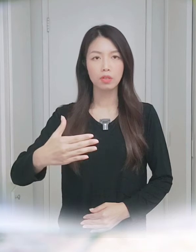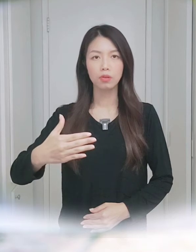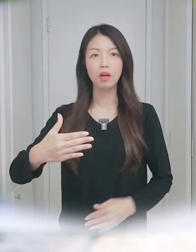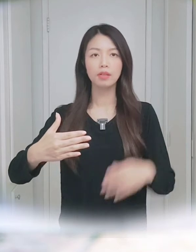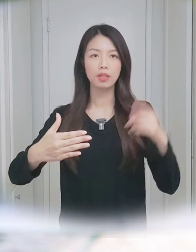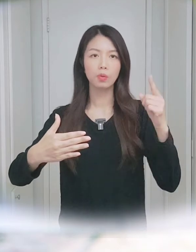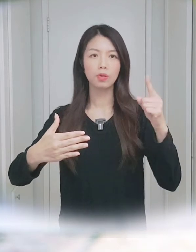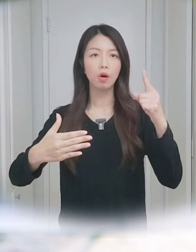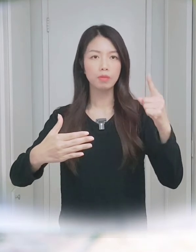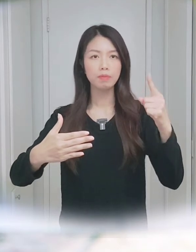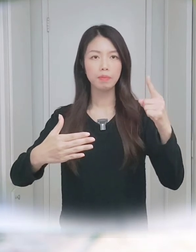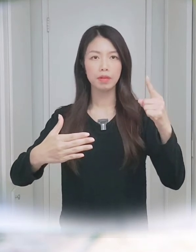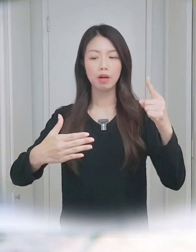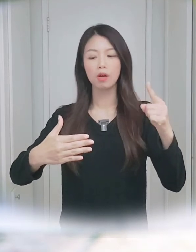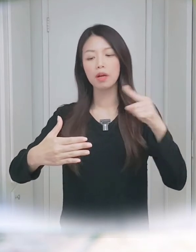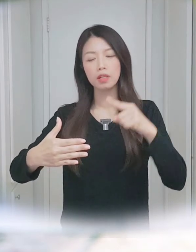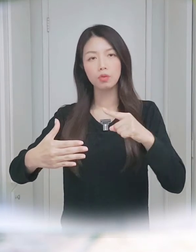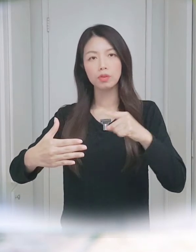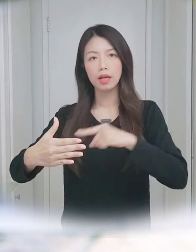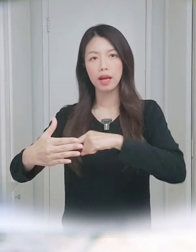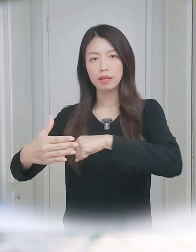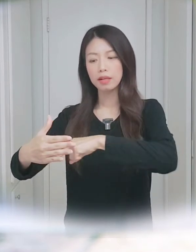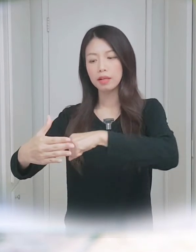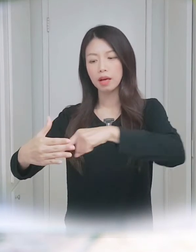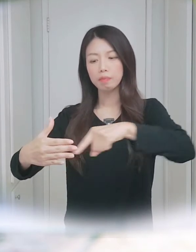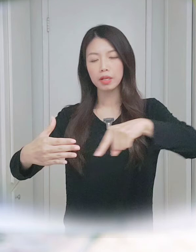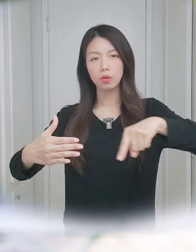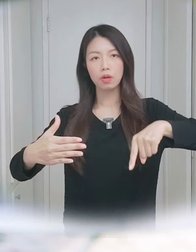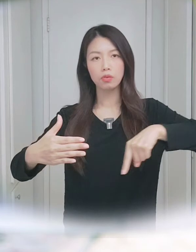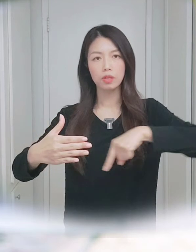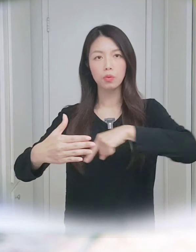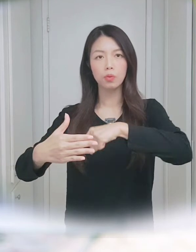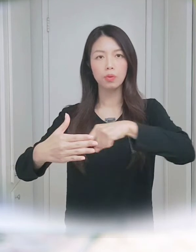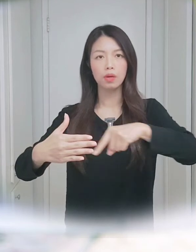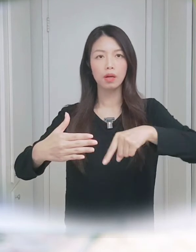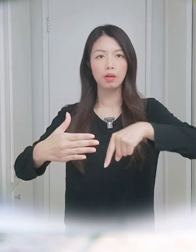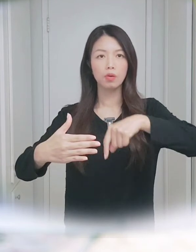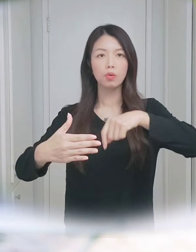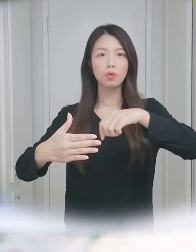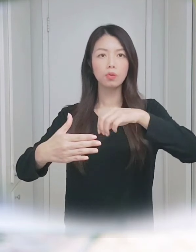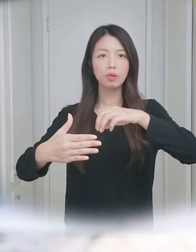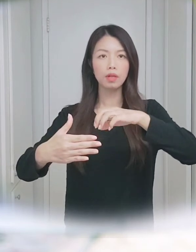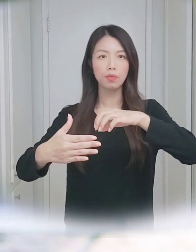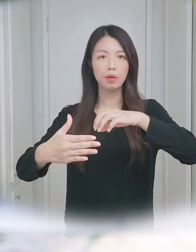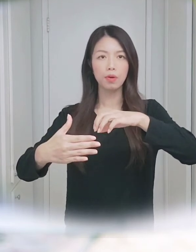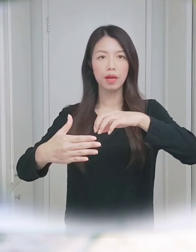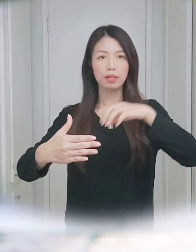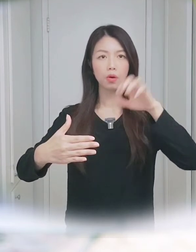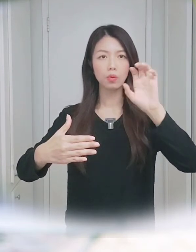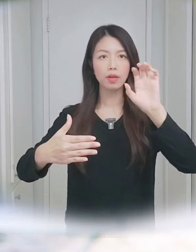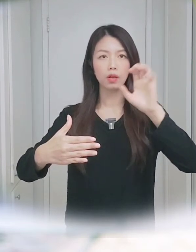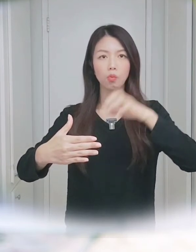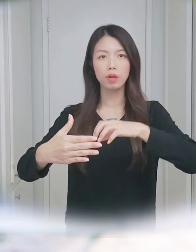만들어 주시고요. 다른 손은 검지만 펴셔서 이 울타리 안을 한 바퀴 돌려주시고 그리고 손등이 위를